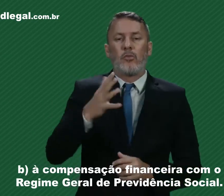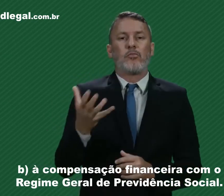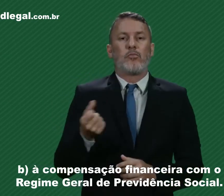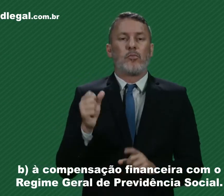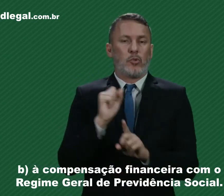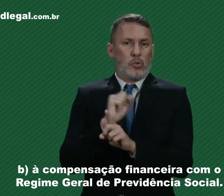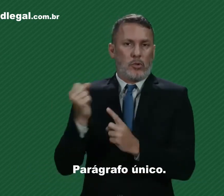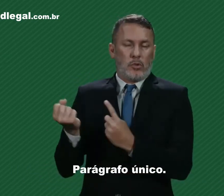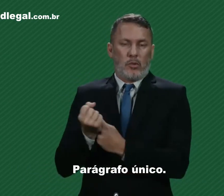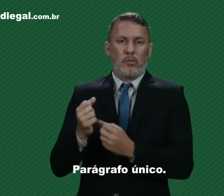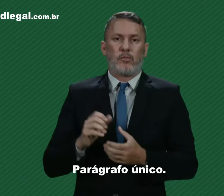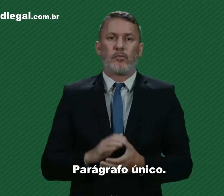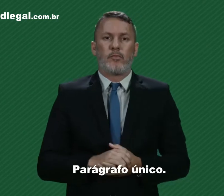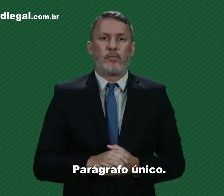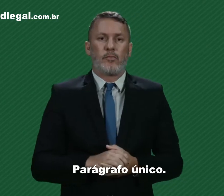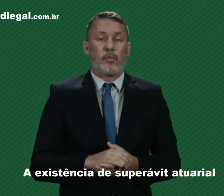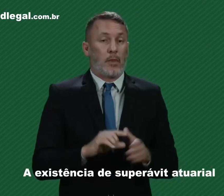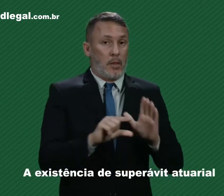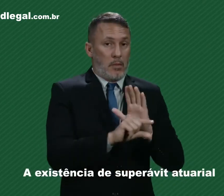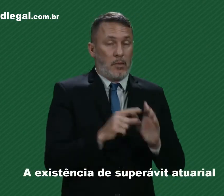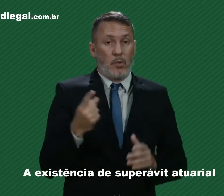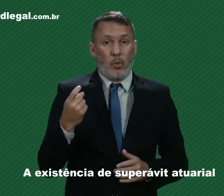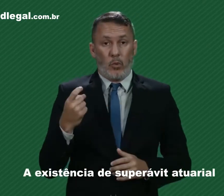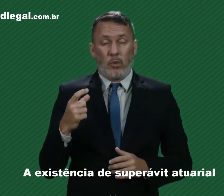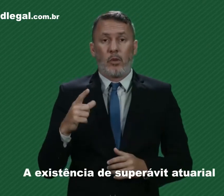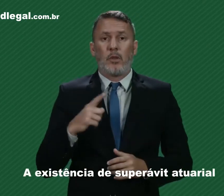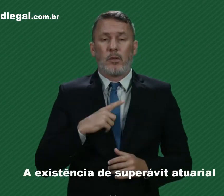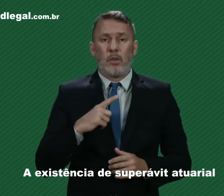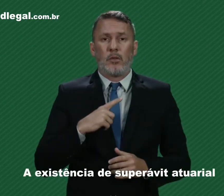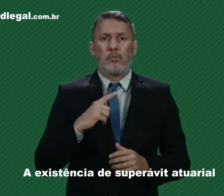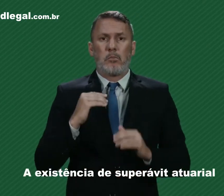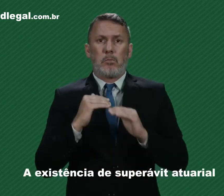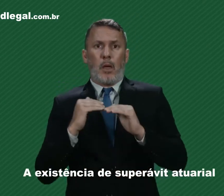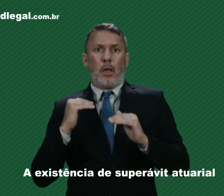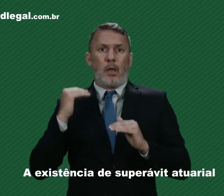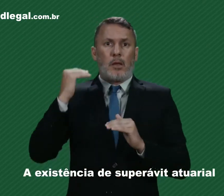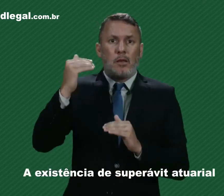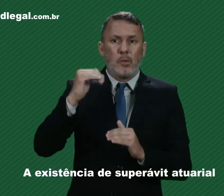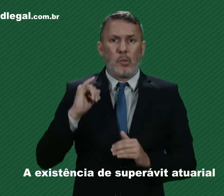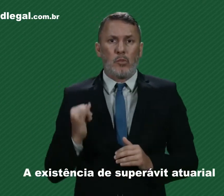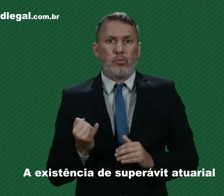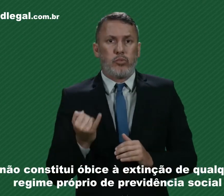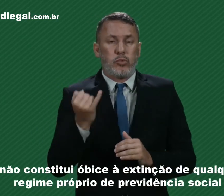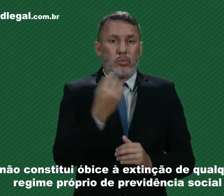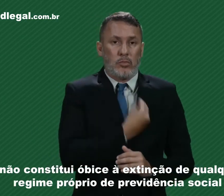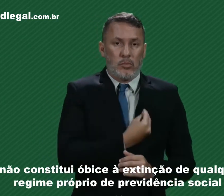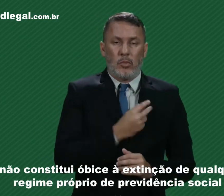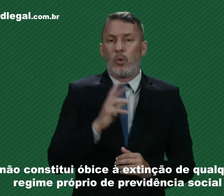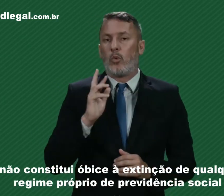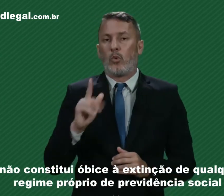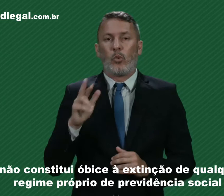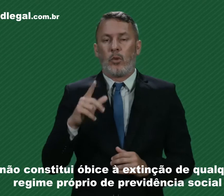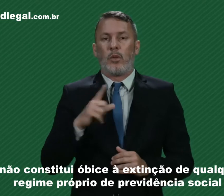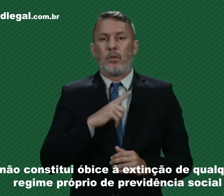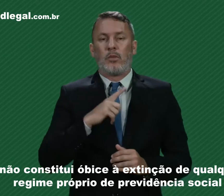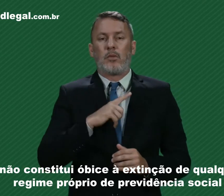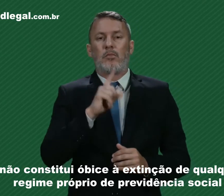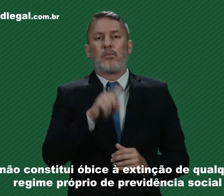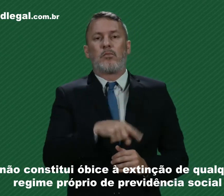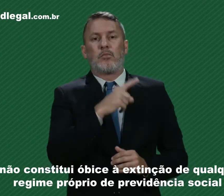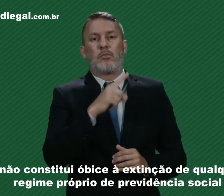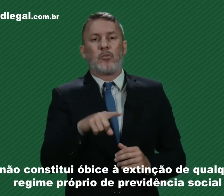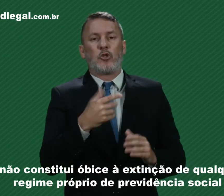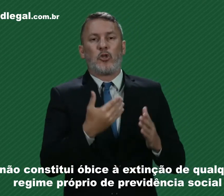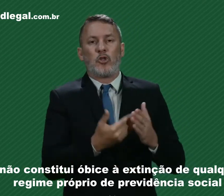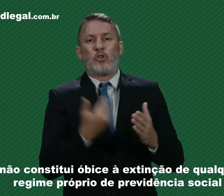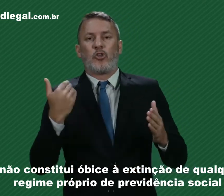previdência social. Parágrafo único. A existência de superávit atuarial não constitui óbice à